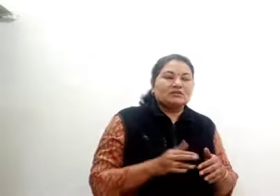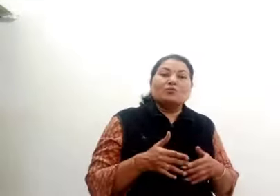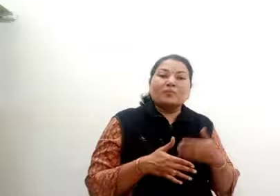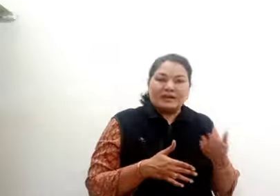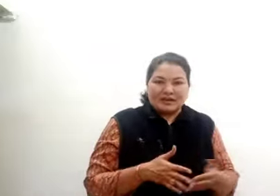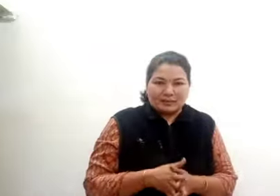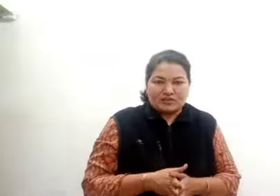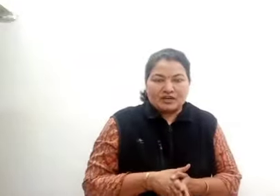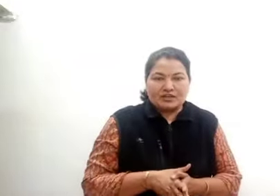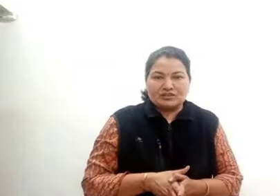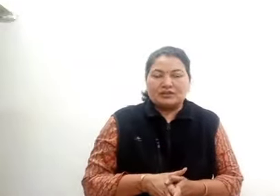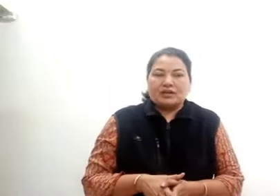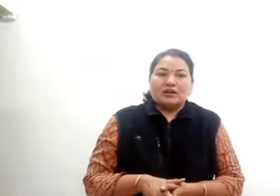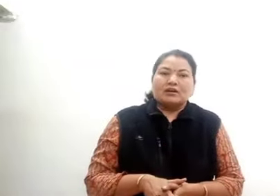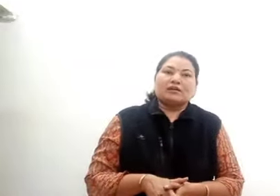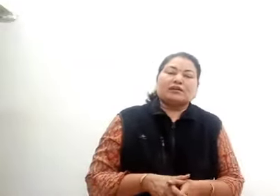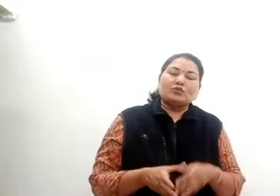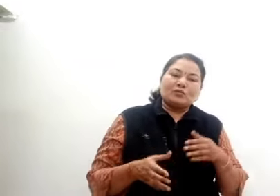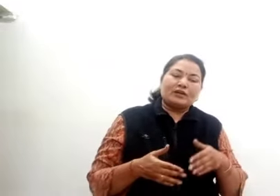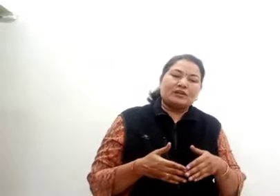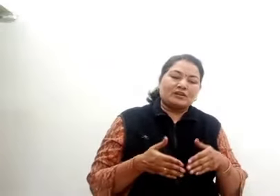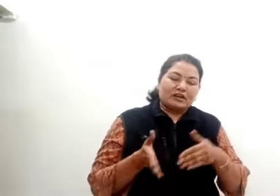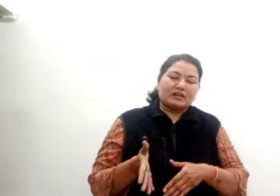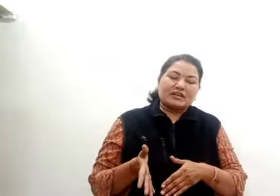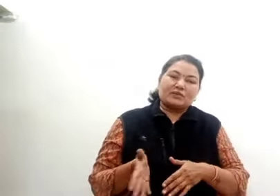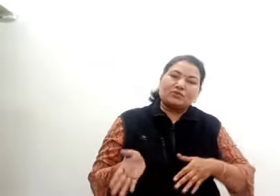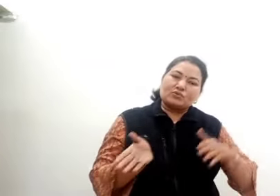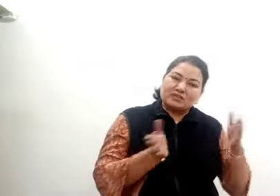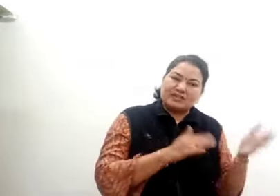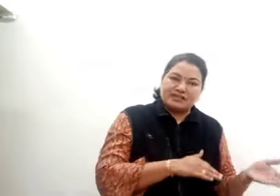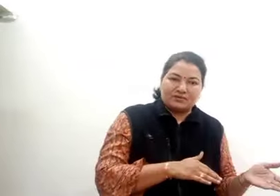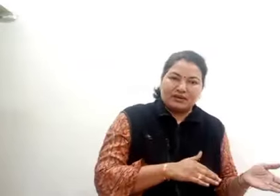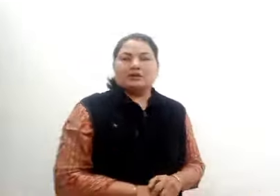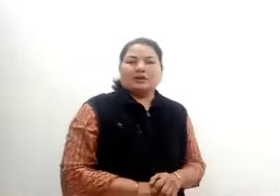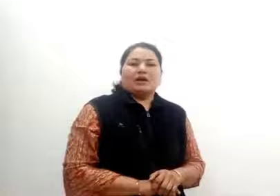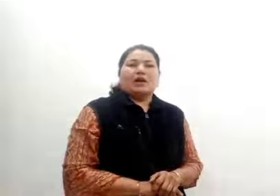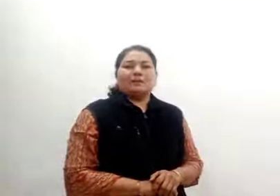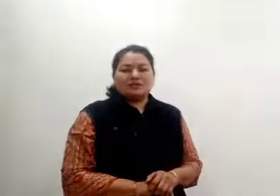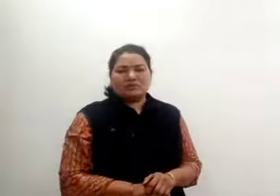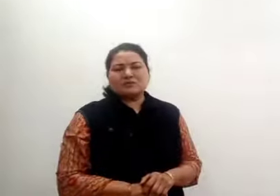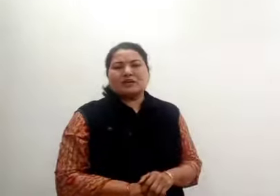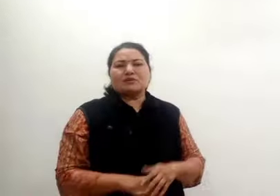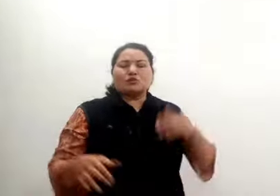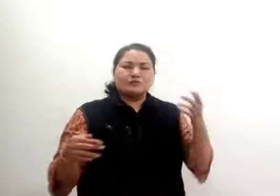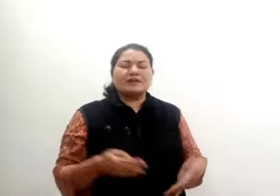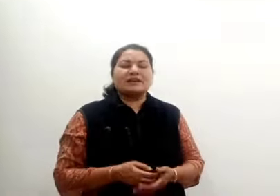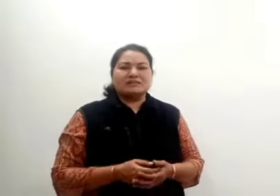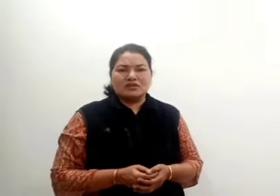जसं मुवमेंट आहे आपल्या शरीराची, ही मुवमेंट एका जागेवरून दुसऱ्या जागेवर आहे. आपण दिवसभरामध्ये खूप साऱ्या हालचाली